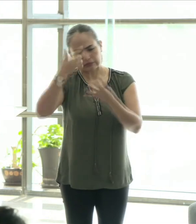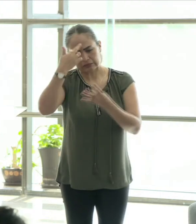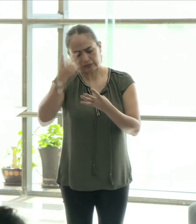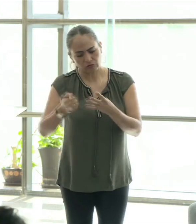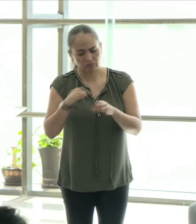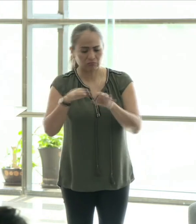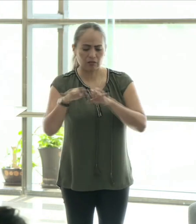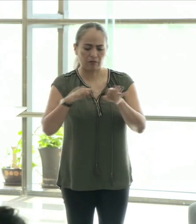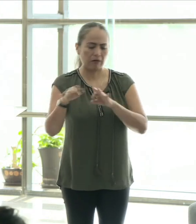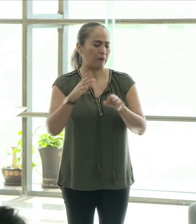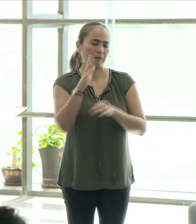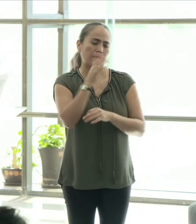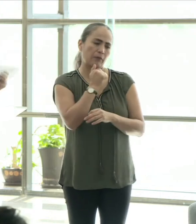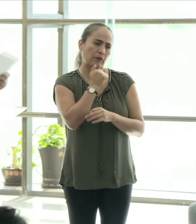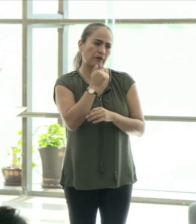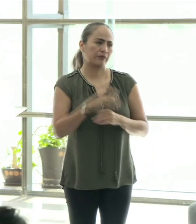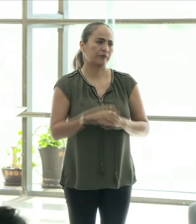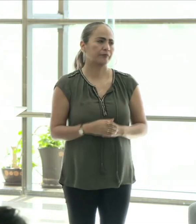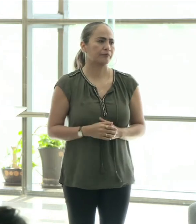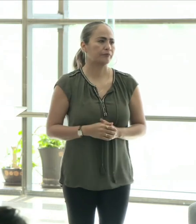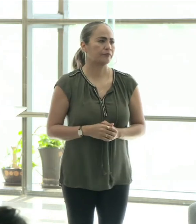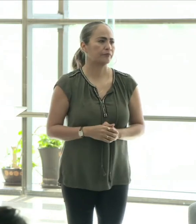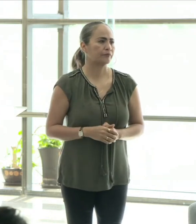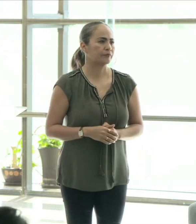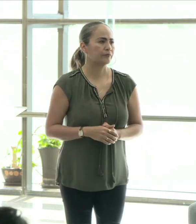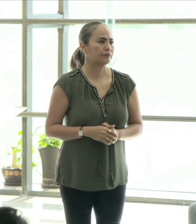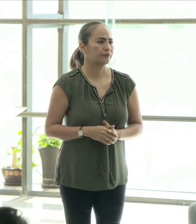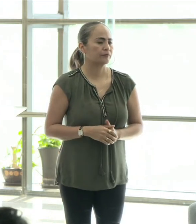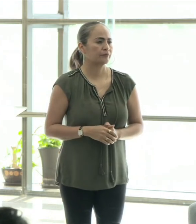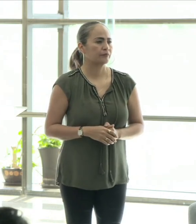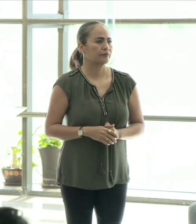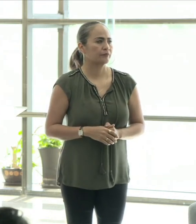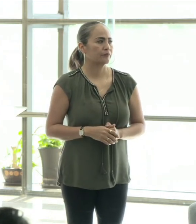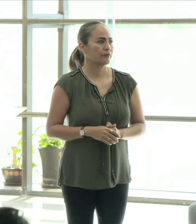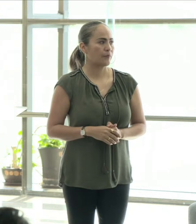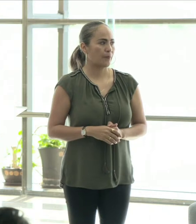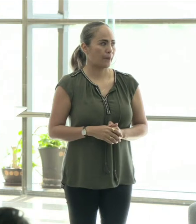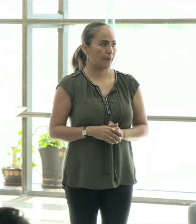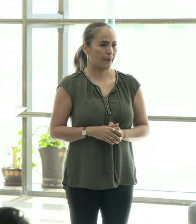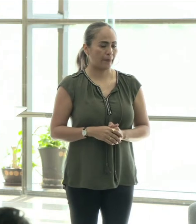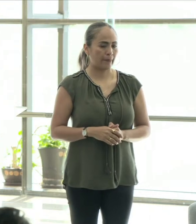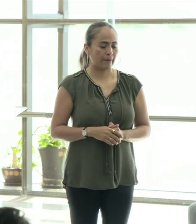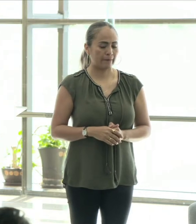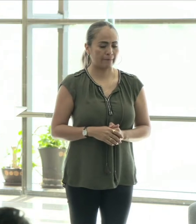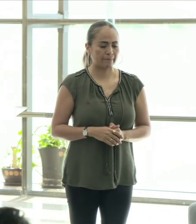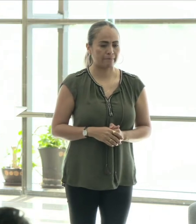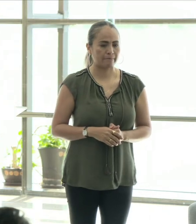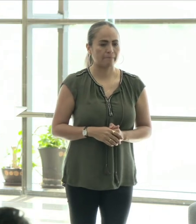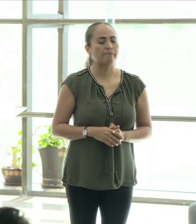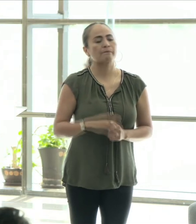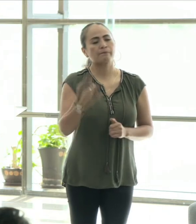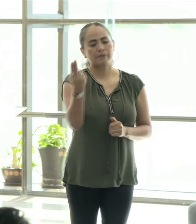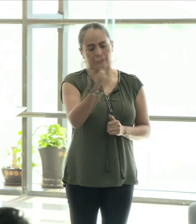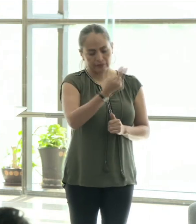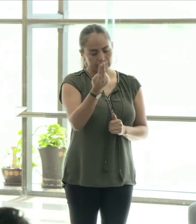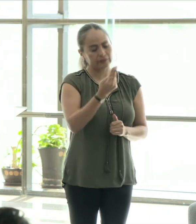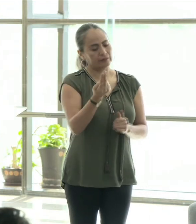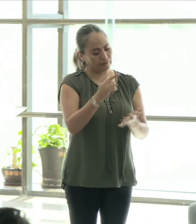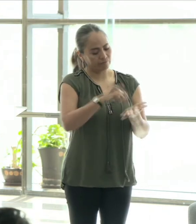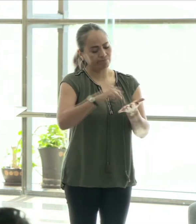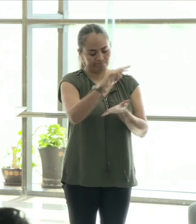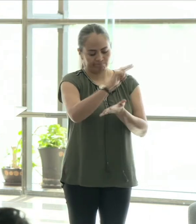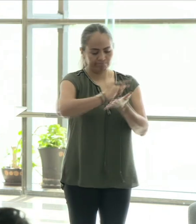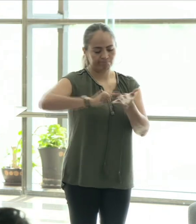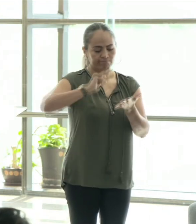que no lo hace de esta manera pues entonces tenemos que resulta obligado legislar e